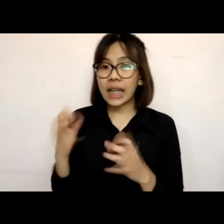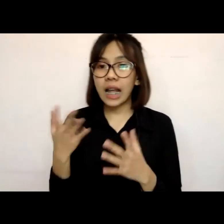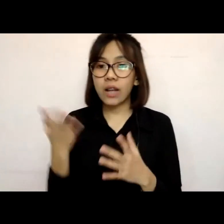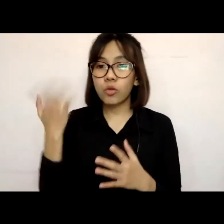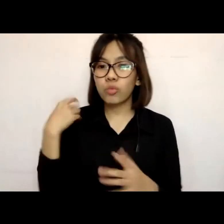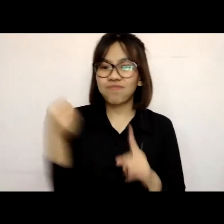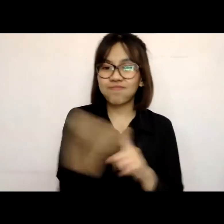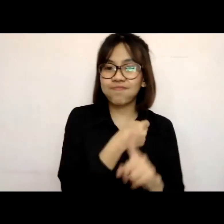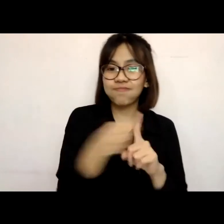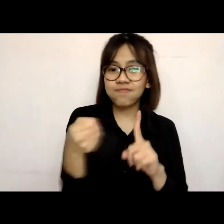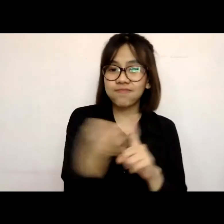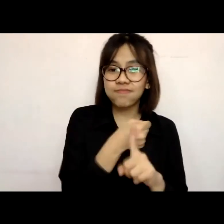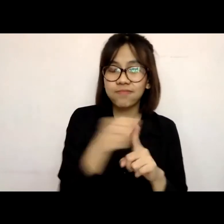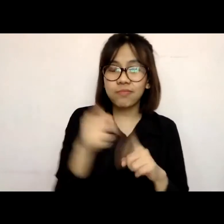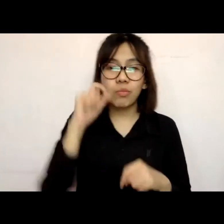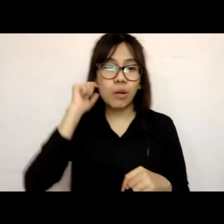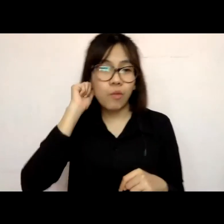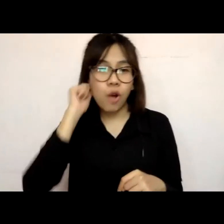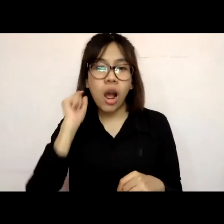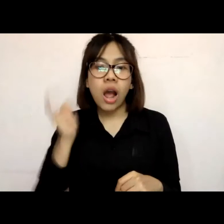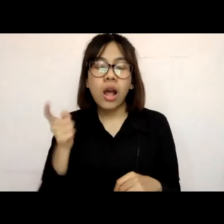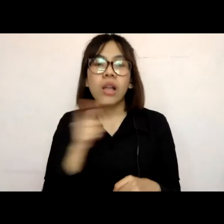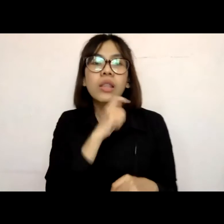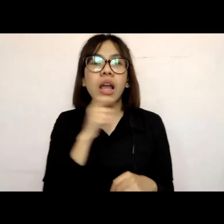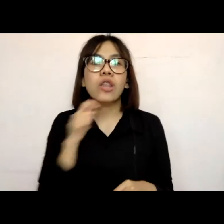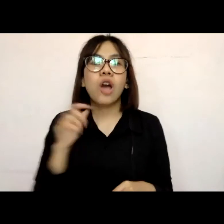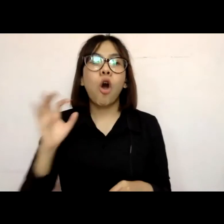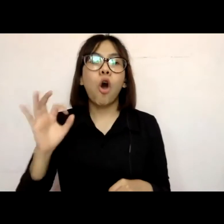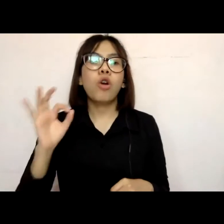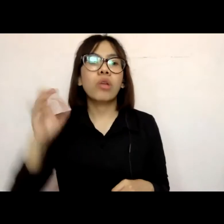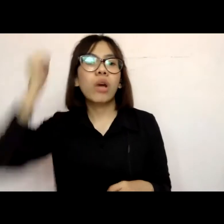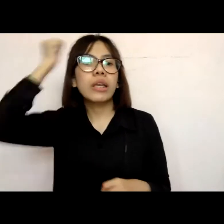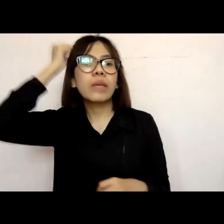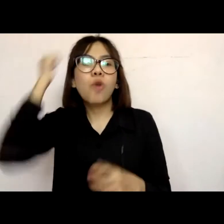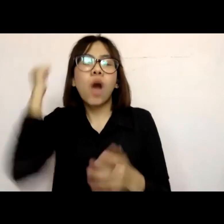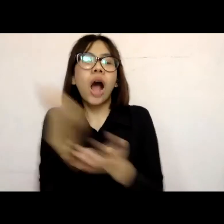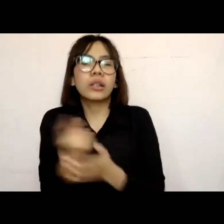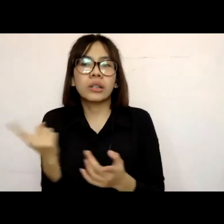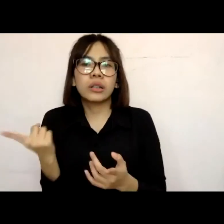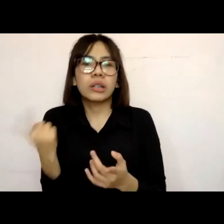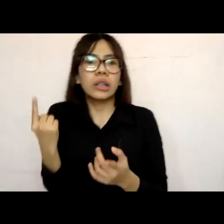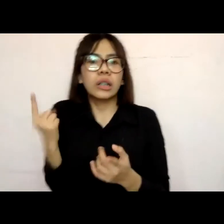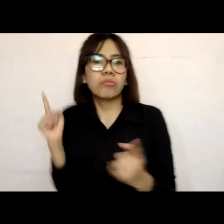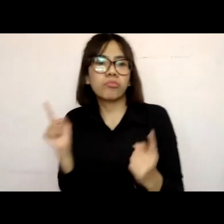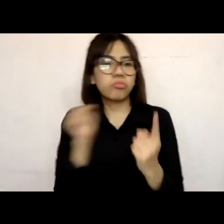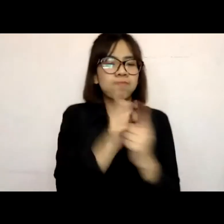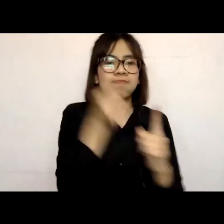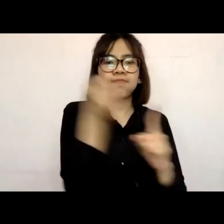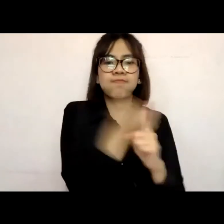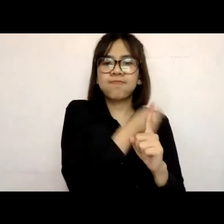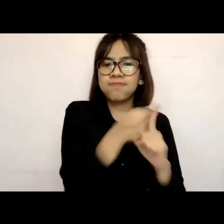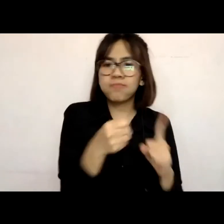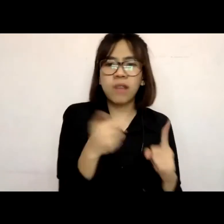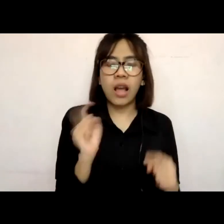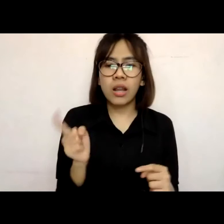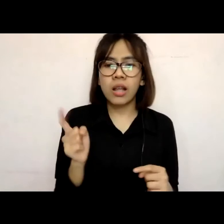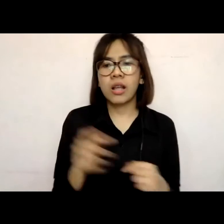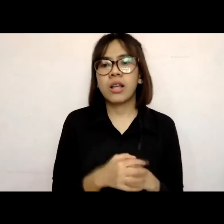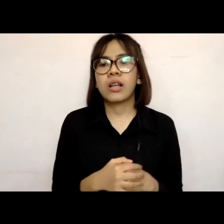oleh Zaki. Kalau Regina gimana? Kalau menurut Regina, sekolah yang